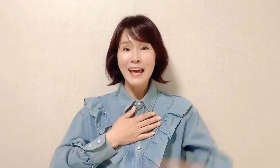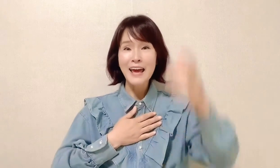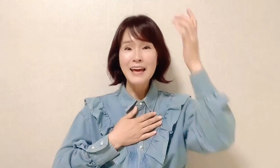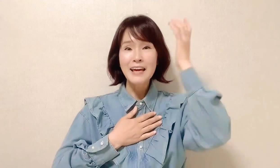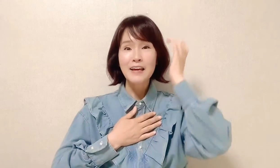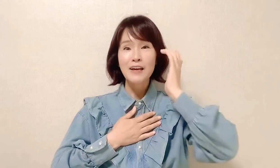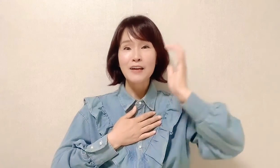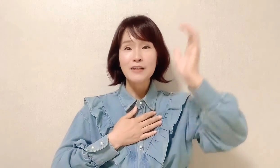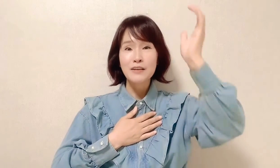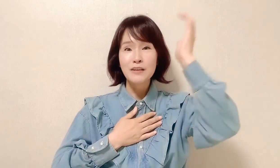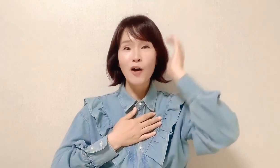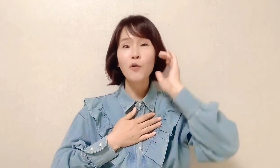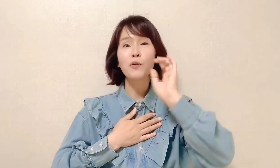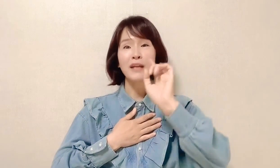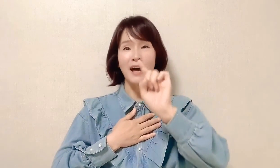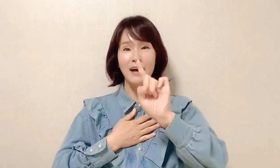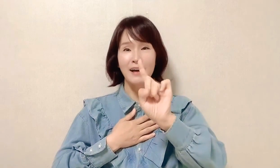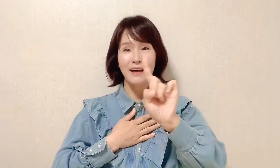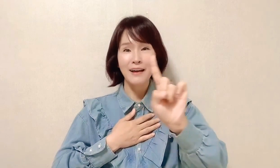나의 영혼아.